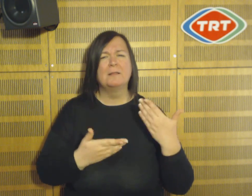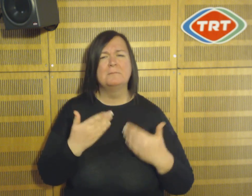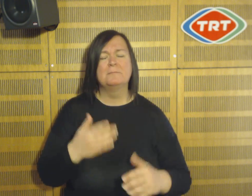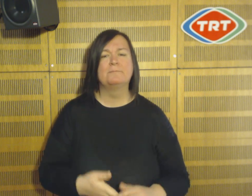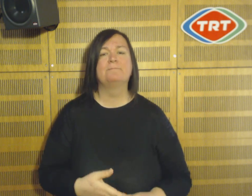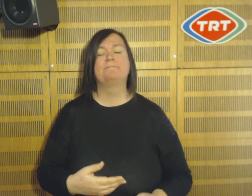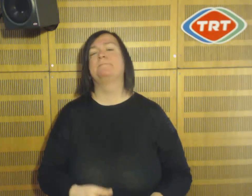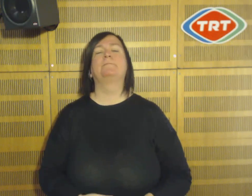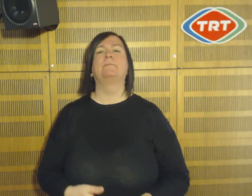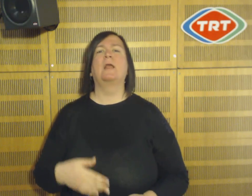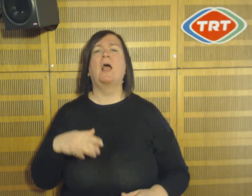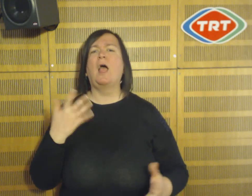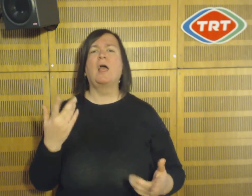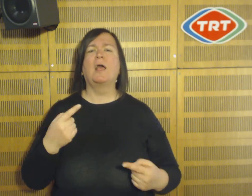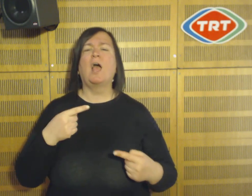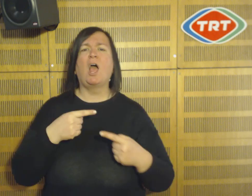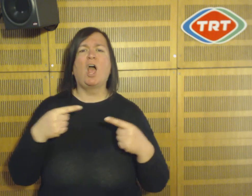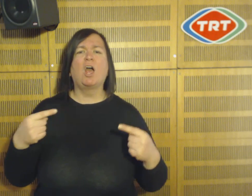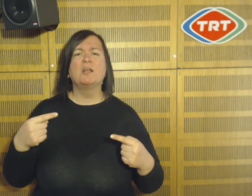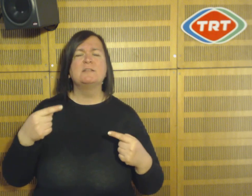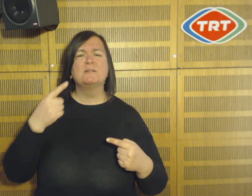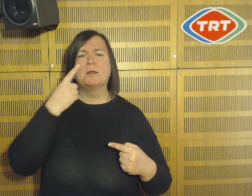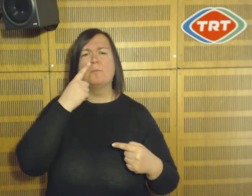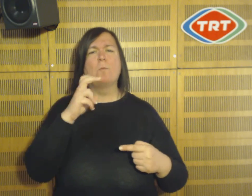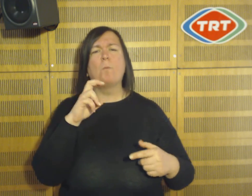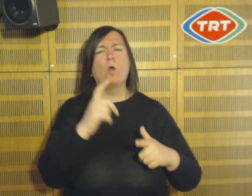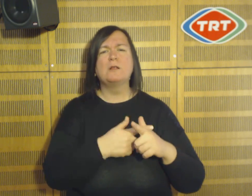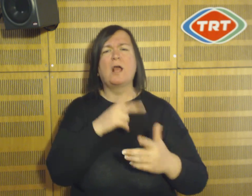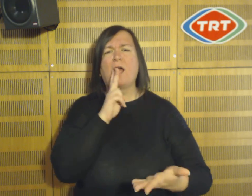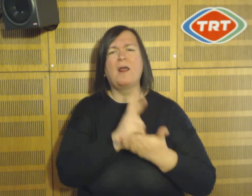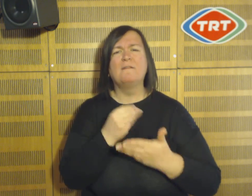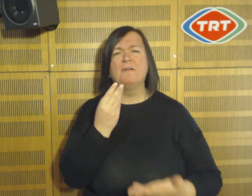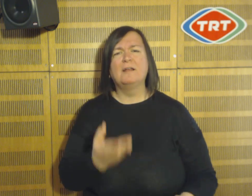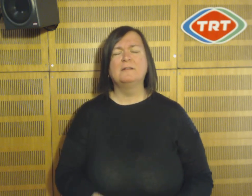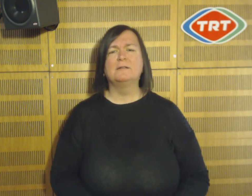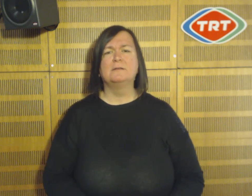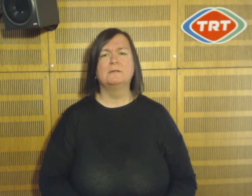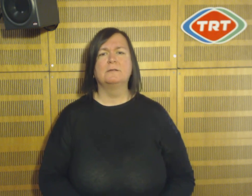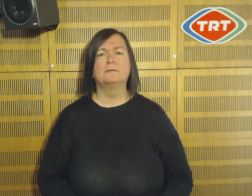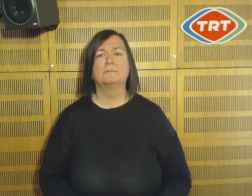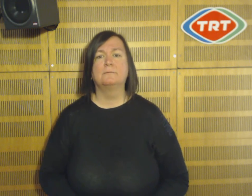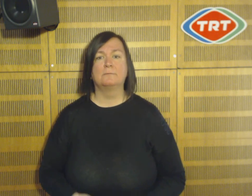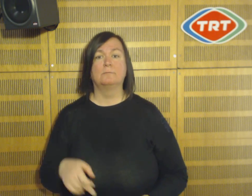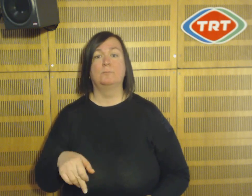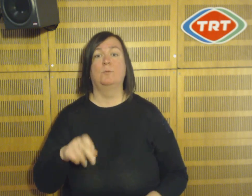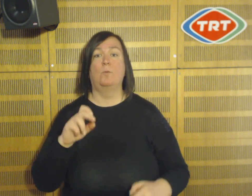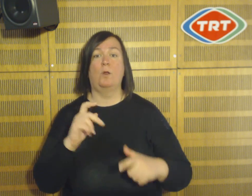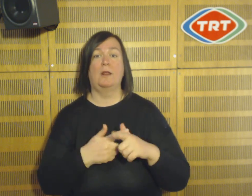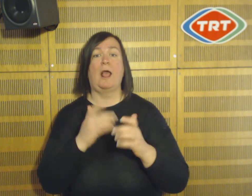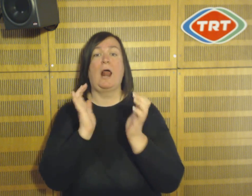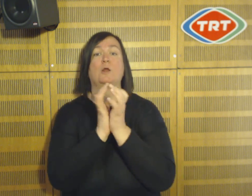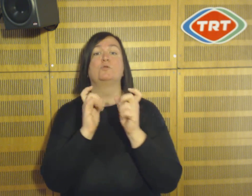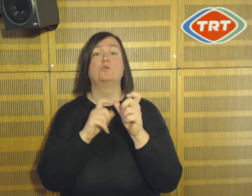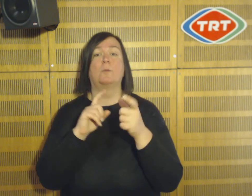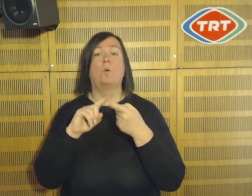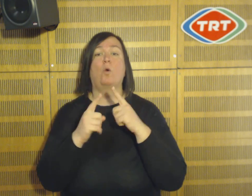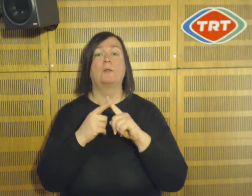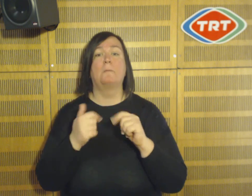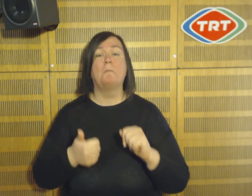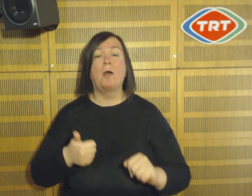Evet hangi açığı fark edip böyle bir proje yapmaya karar verdiniz Aslında bu proje Aile ve Sosyal Politikalar Bakanlığı yaşlı